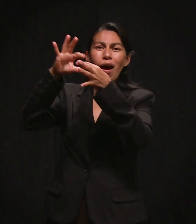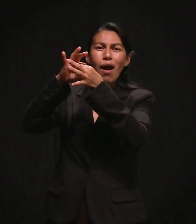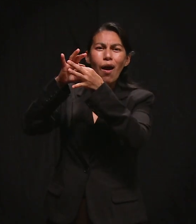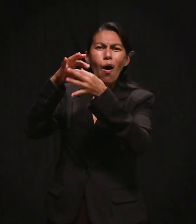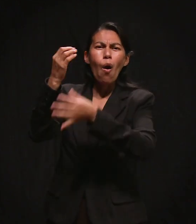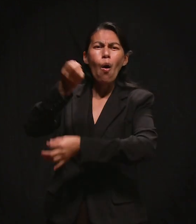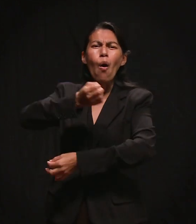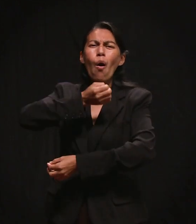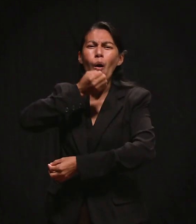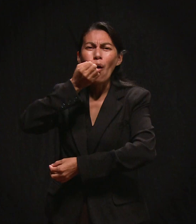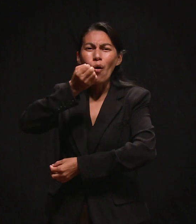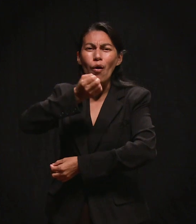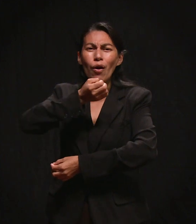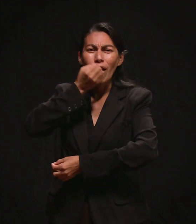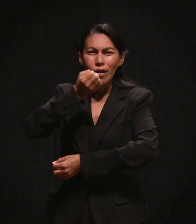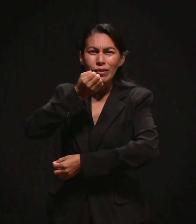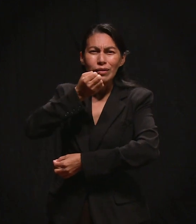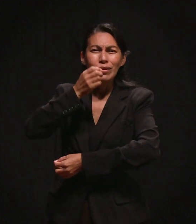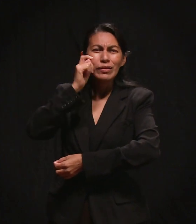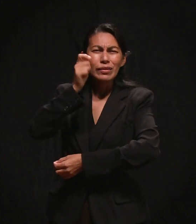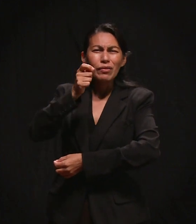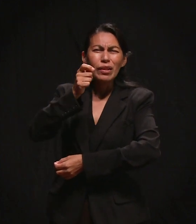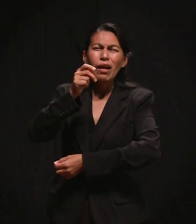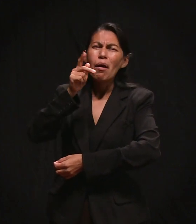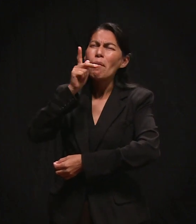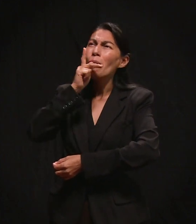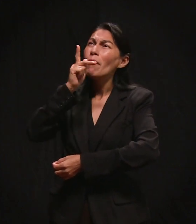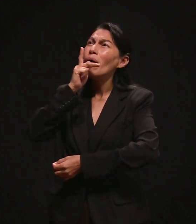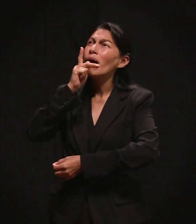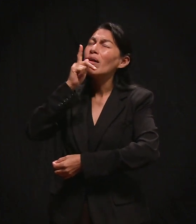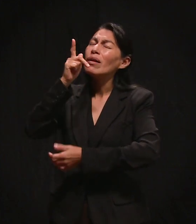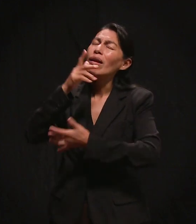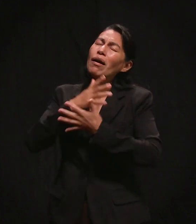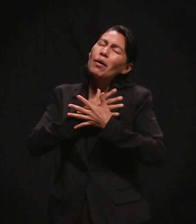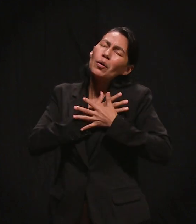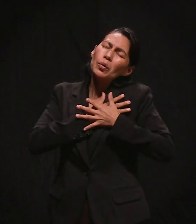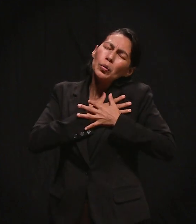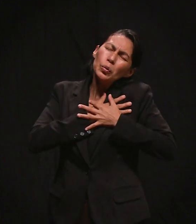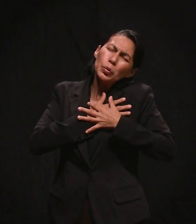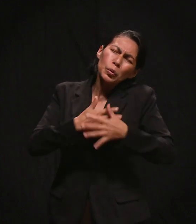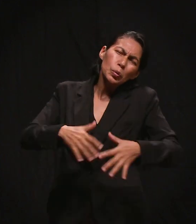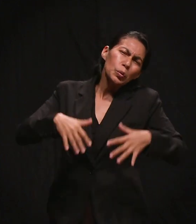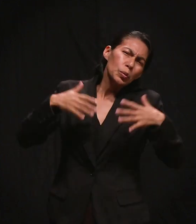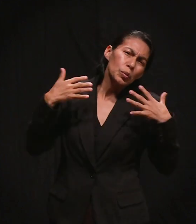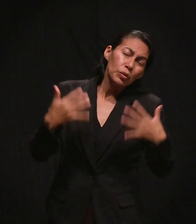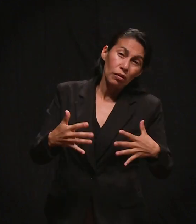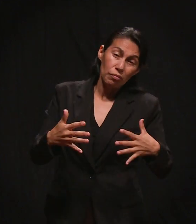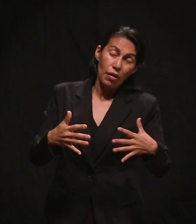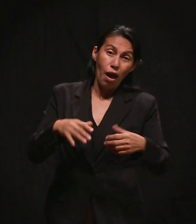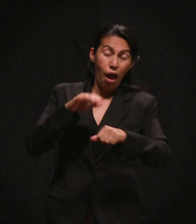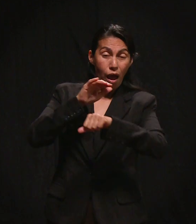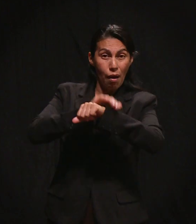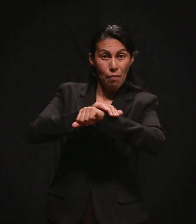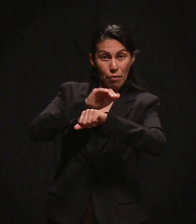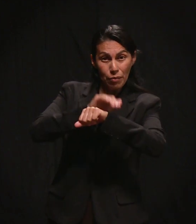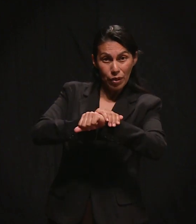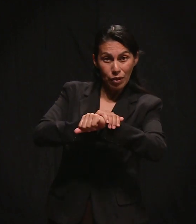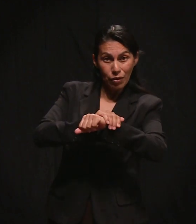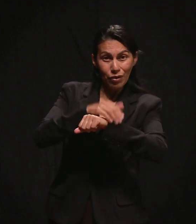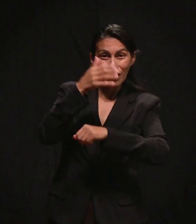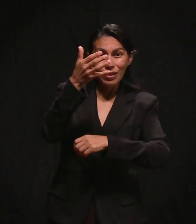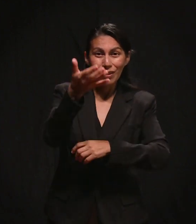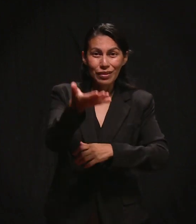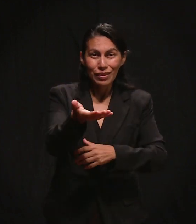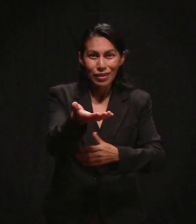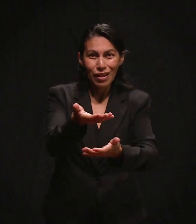es acercarte a un padre amante, a un amigo que tiende su mano para poder sacarte del problema,